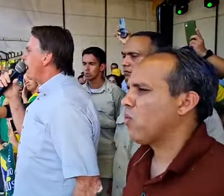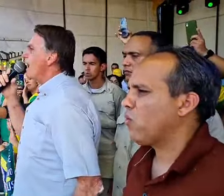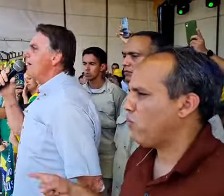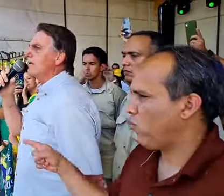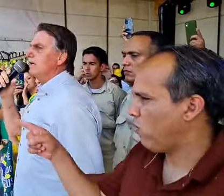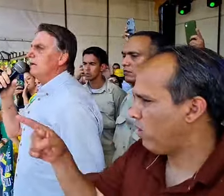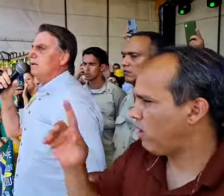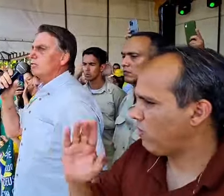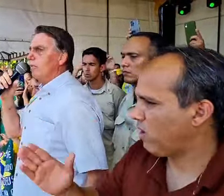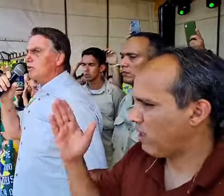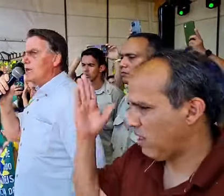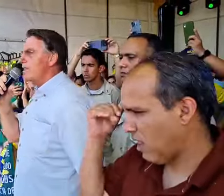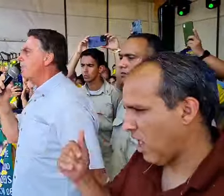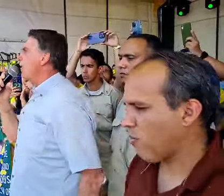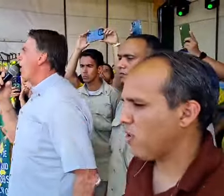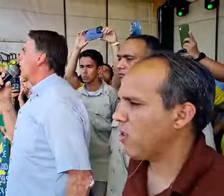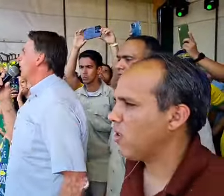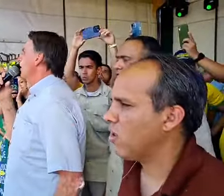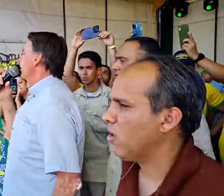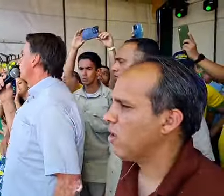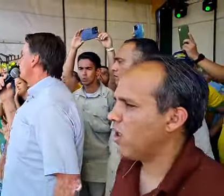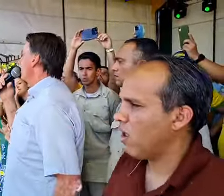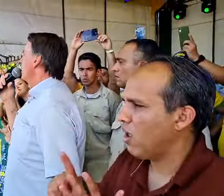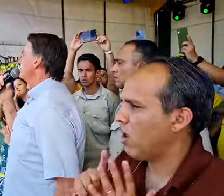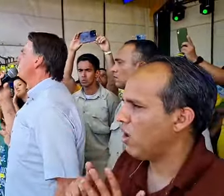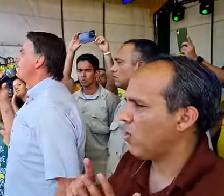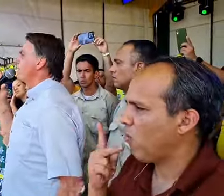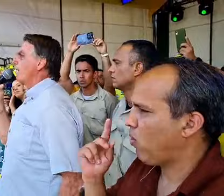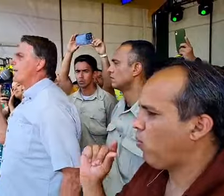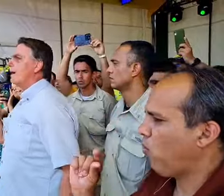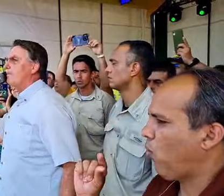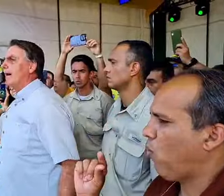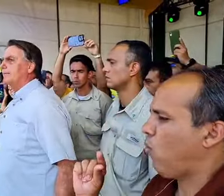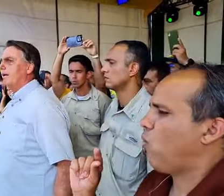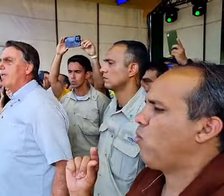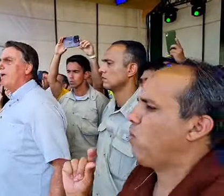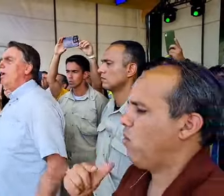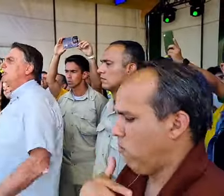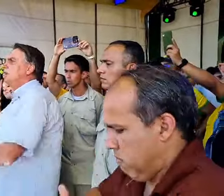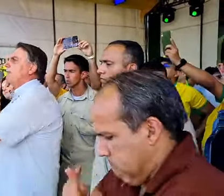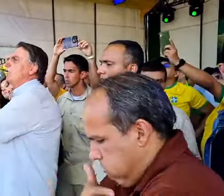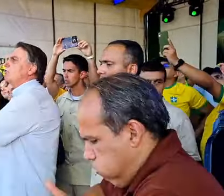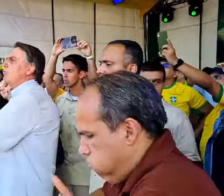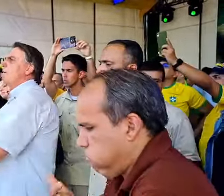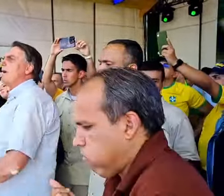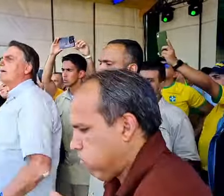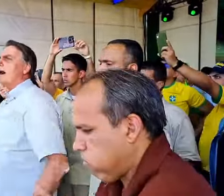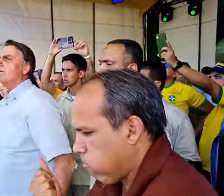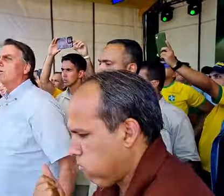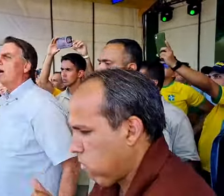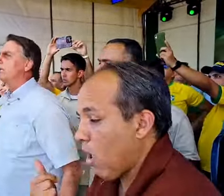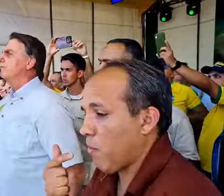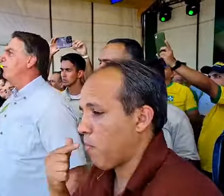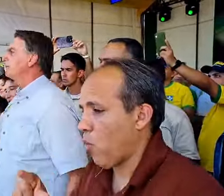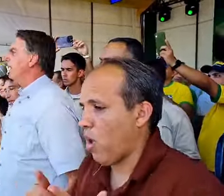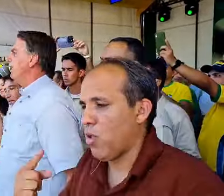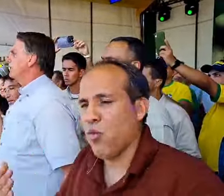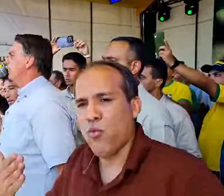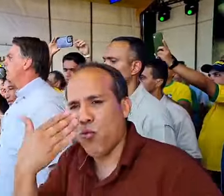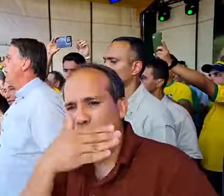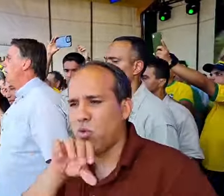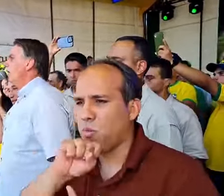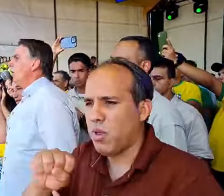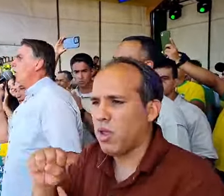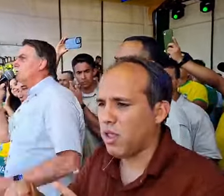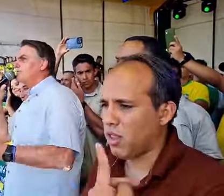Vocês sabem, como disse há pouco, os momentos difíceis da nossa pátria. Estive no supermercado agora de